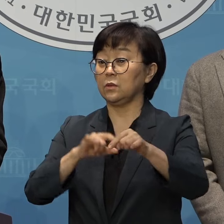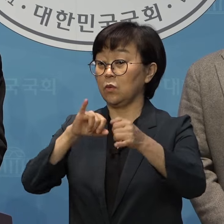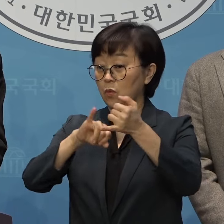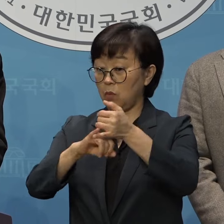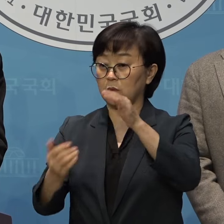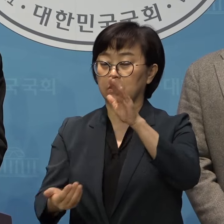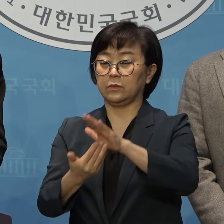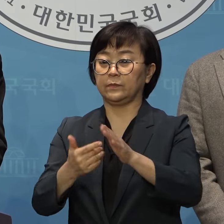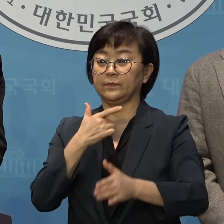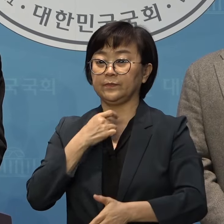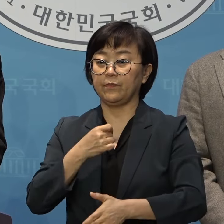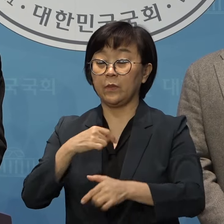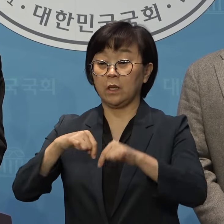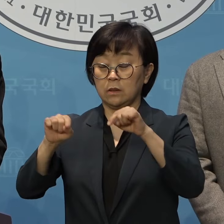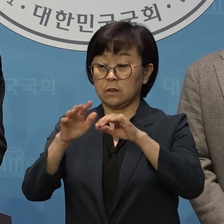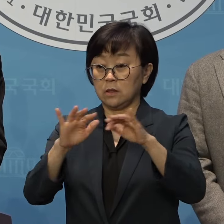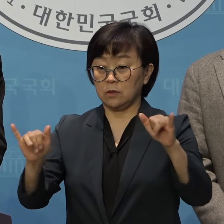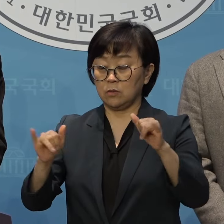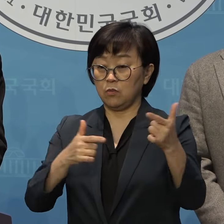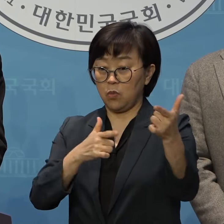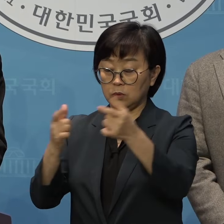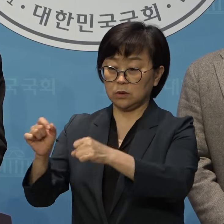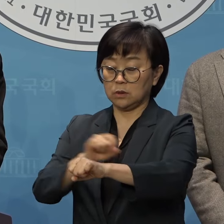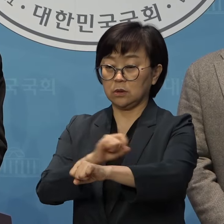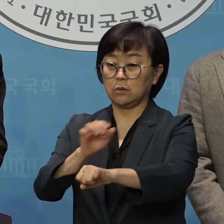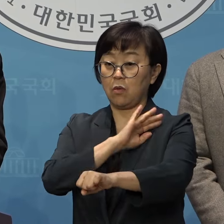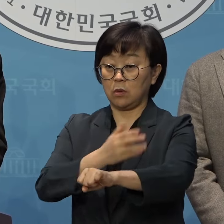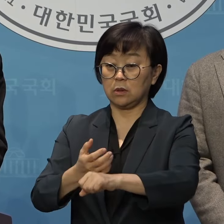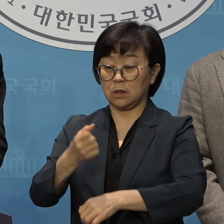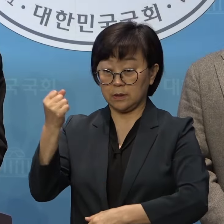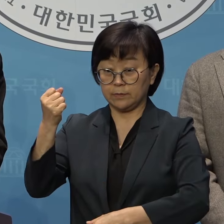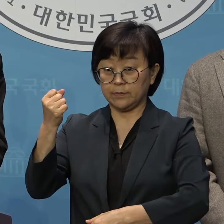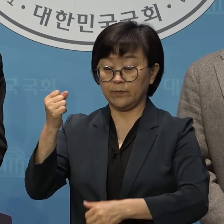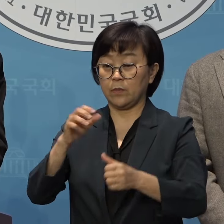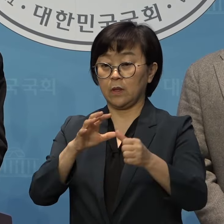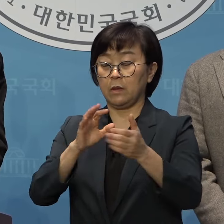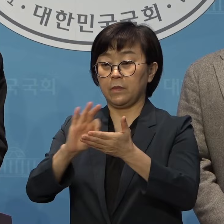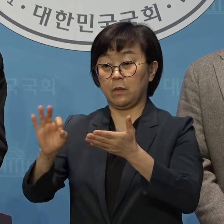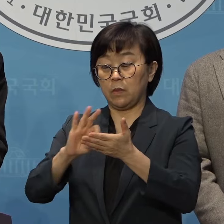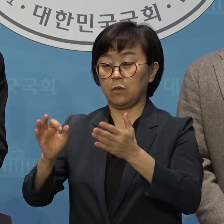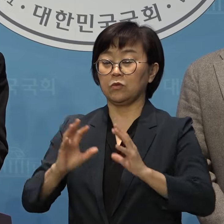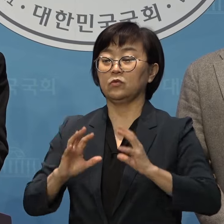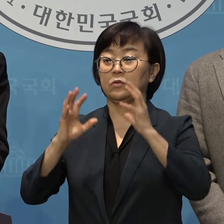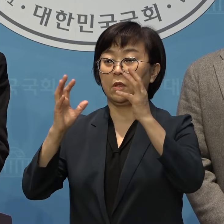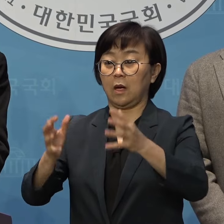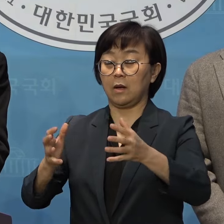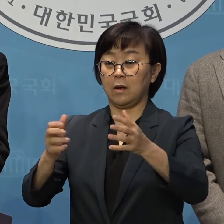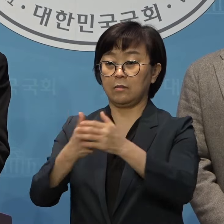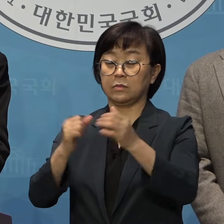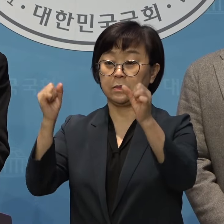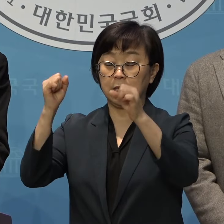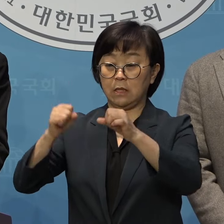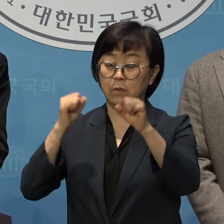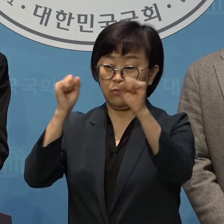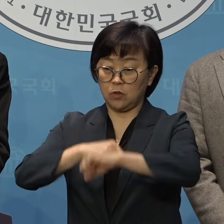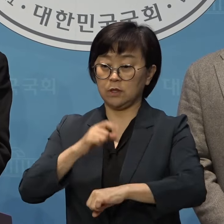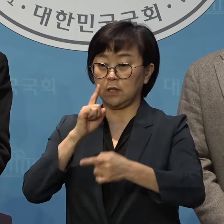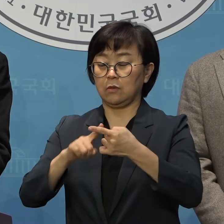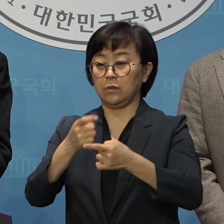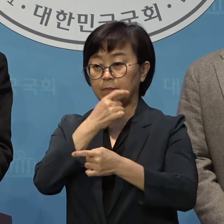구현하려 합니다. 정치인 등 누구든 특권을 남용하면 국가기강이 무너진다는 것을 우리는